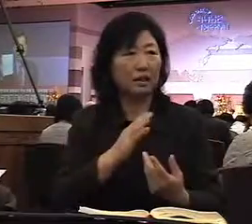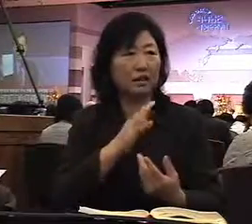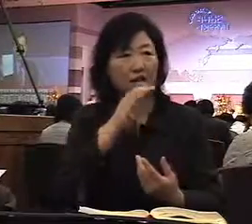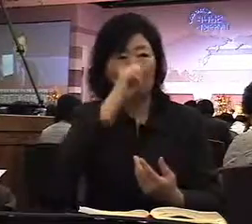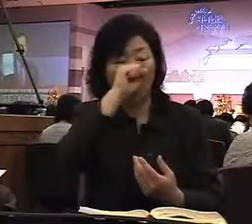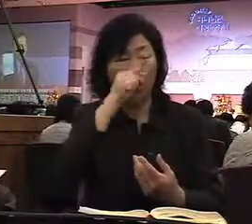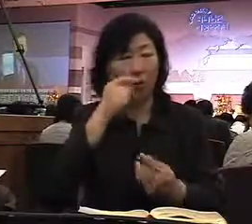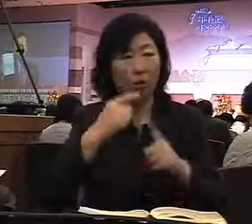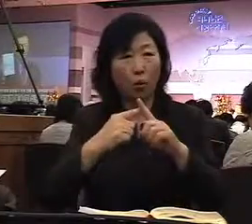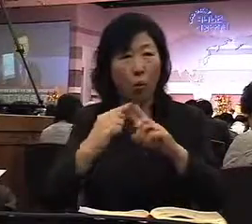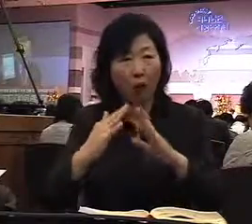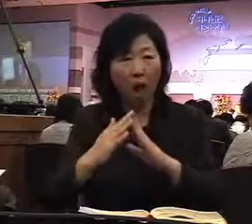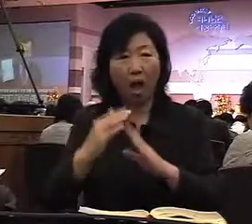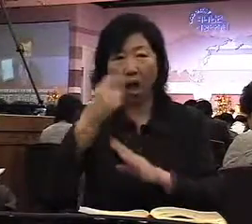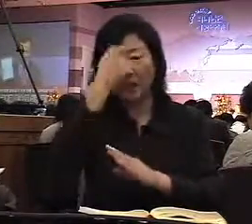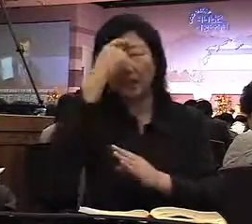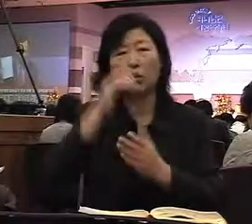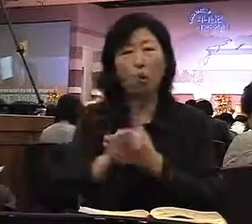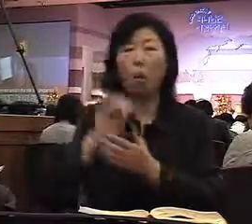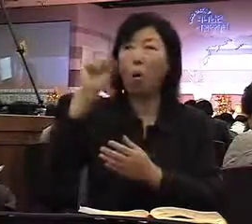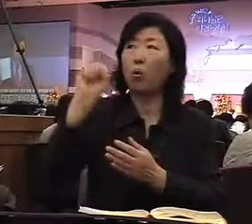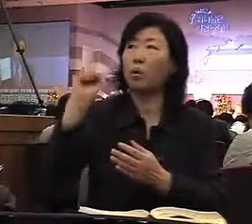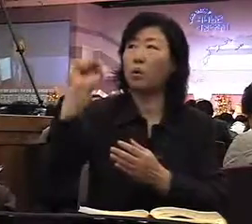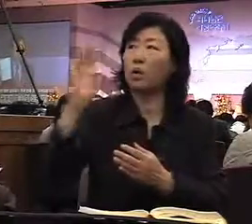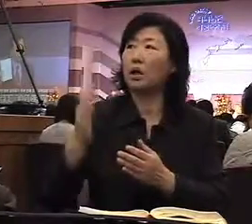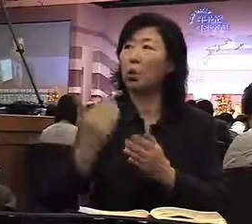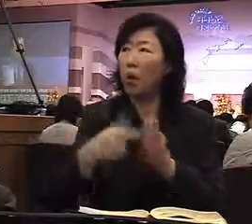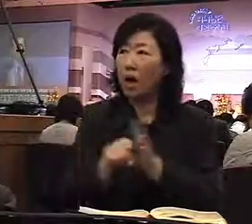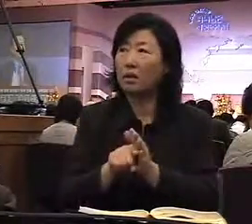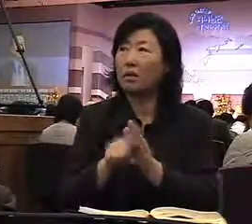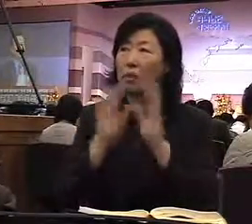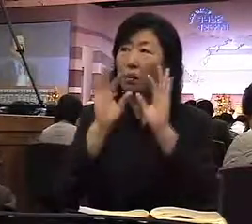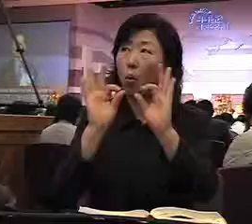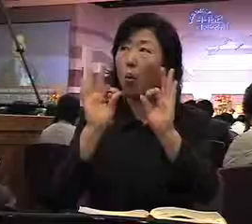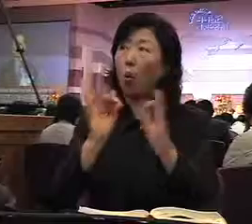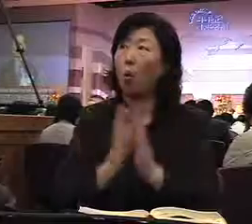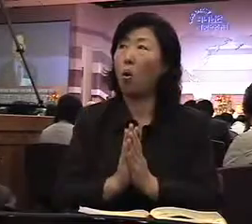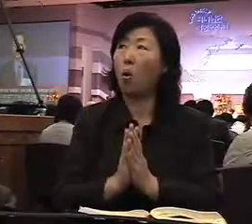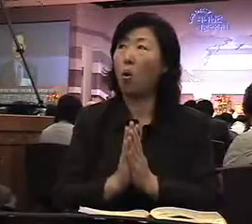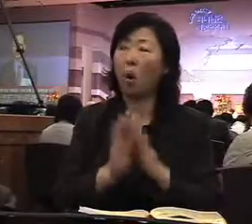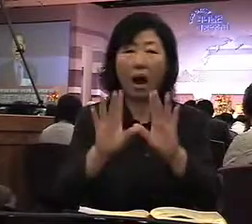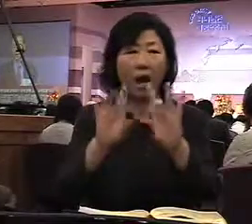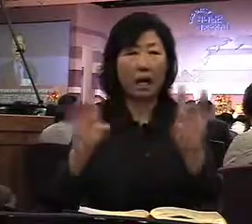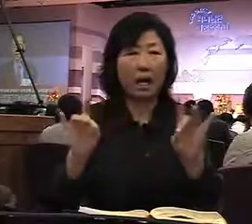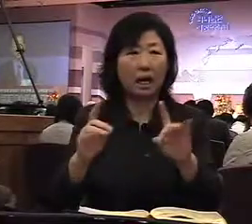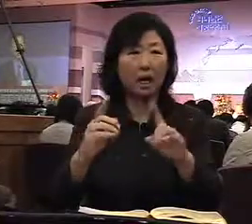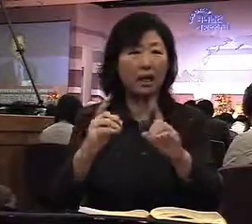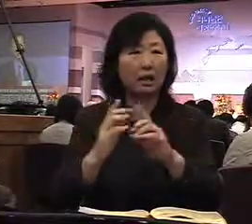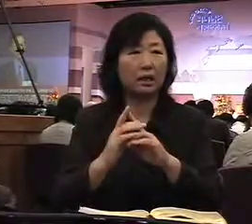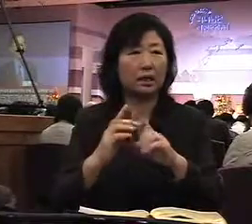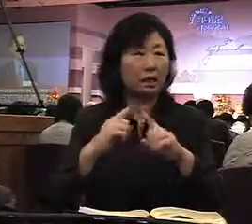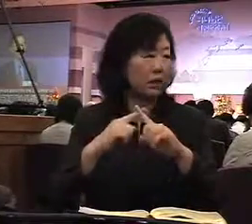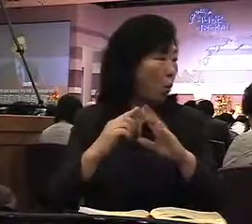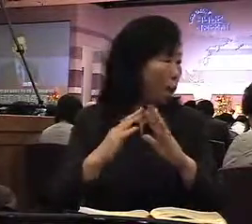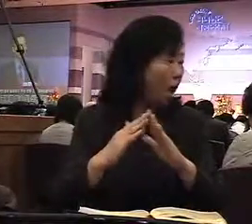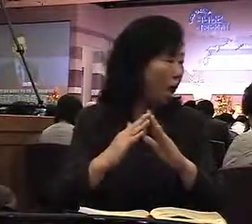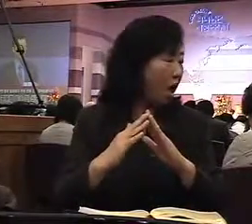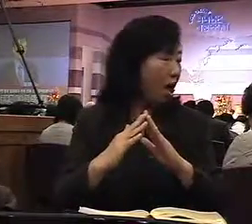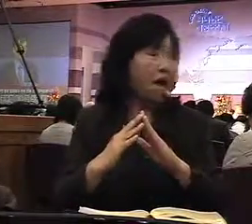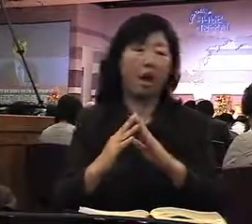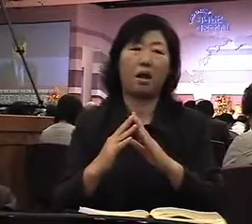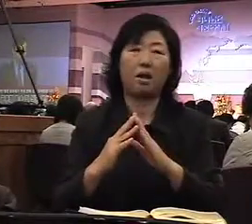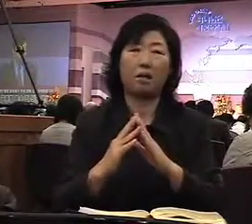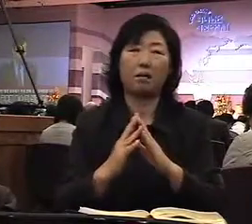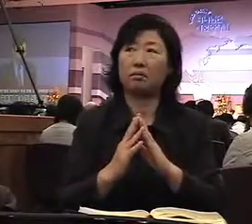교회의 기도 운동이 되기 위하여서 여러분들이 보시고 각 교구 담당 목회자들과 교구장님들